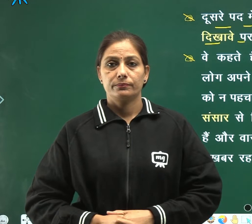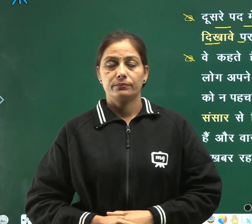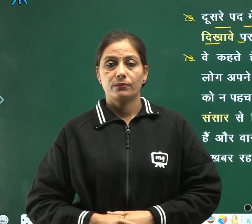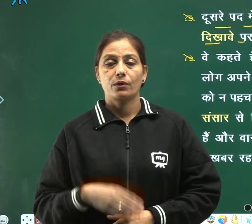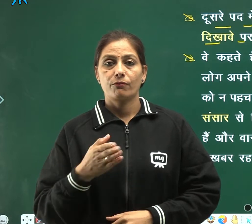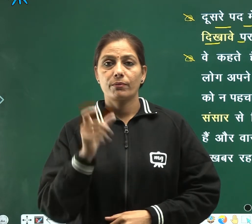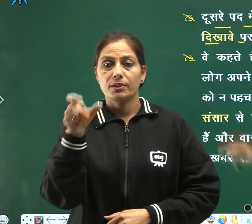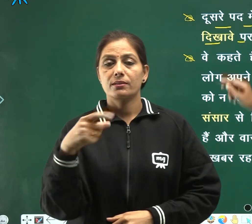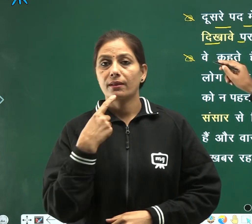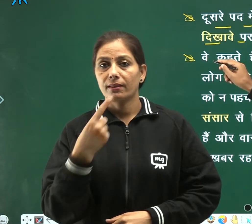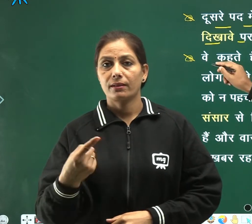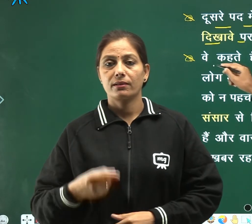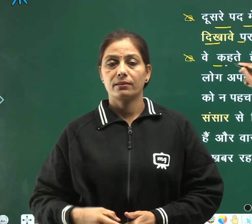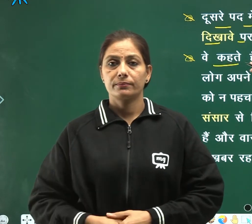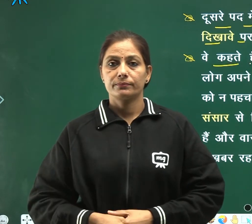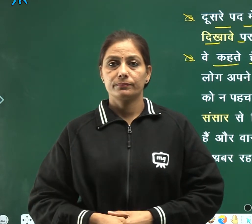वे कहते हैं कि